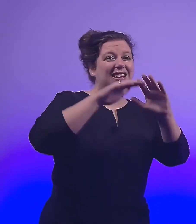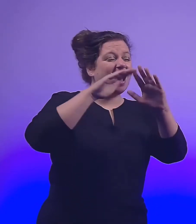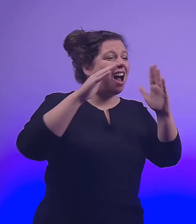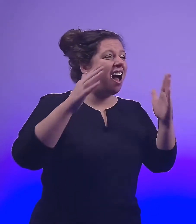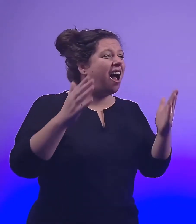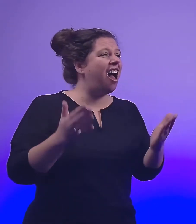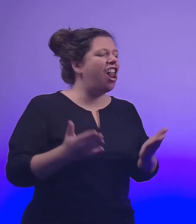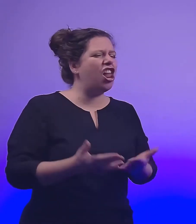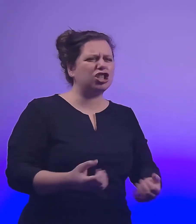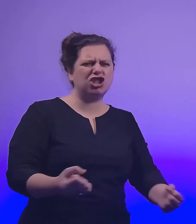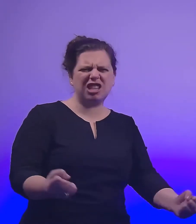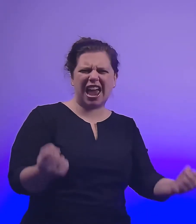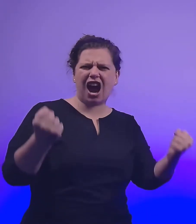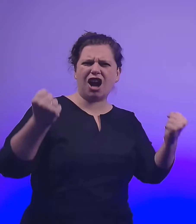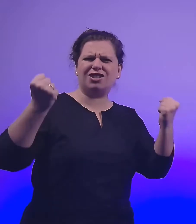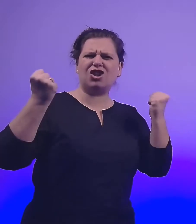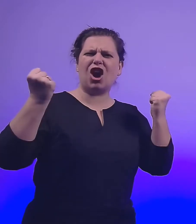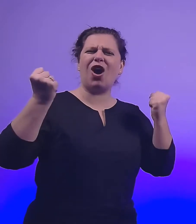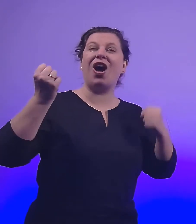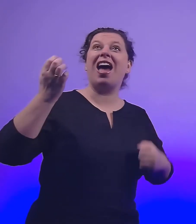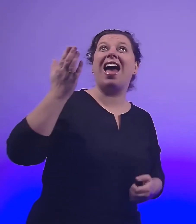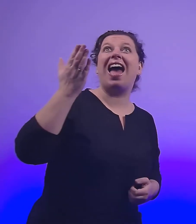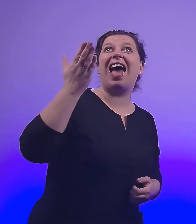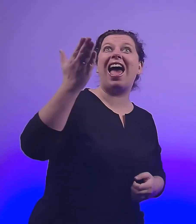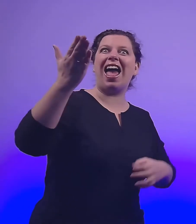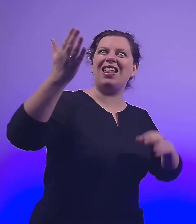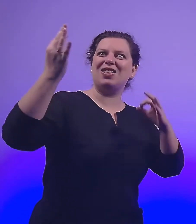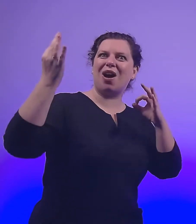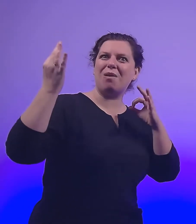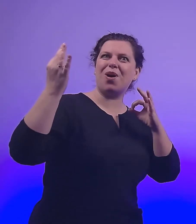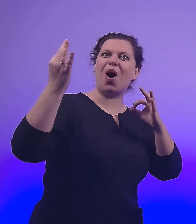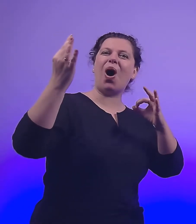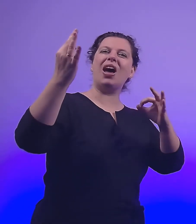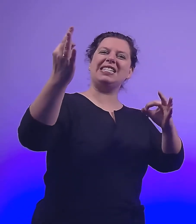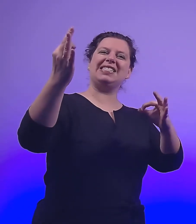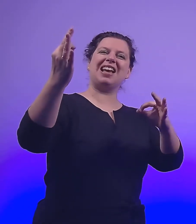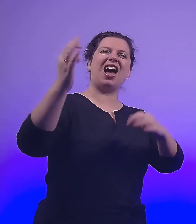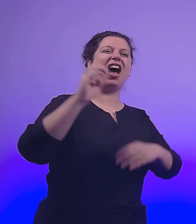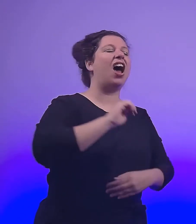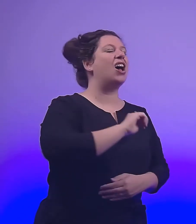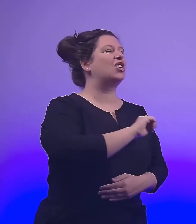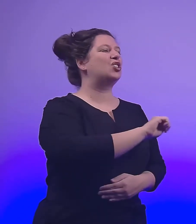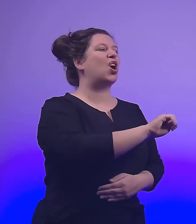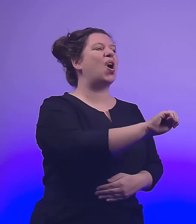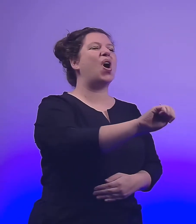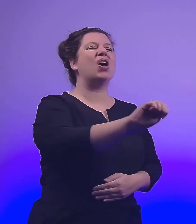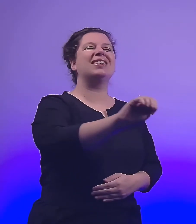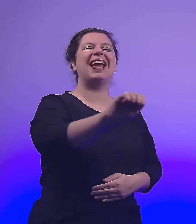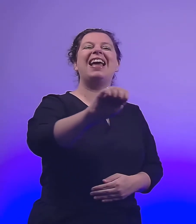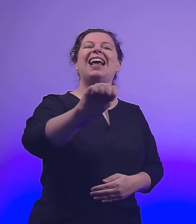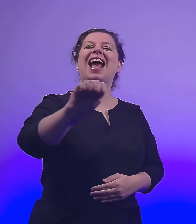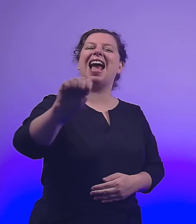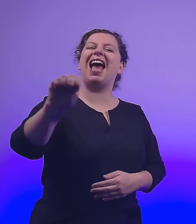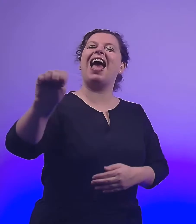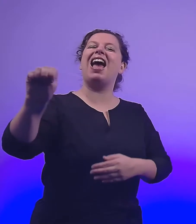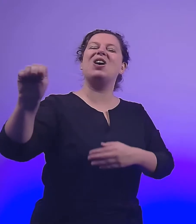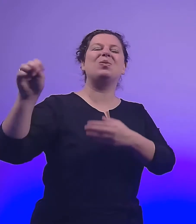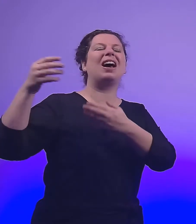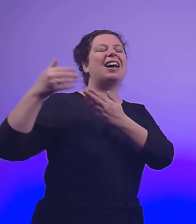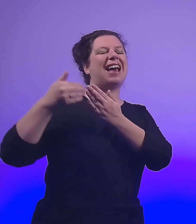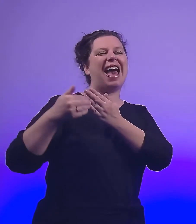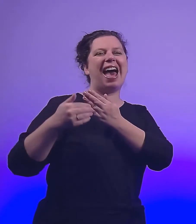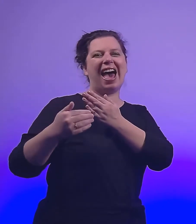altijd. De allersterkste en de mooiste tot in